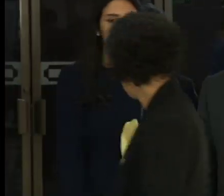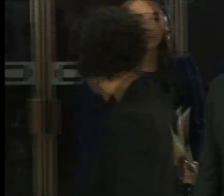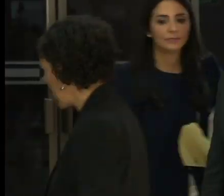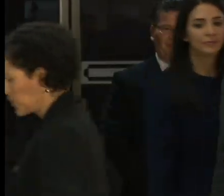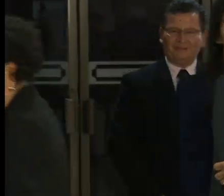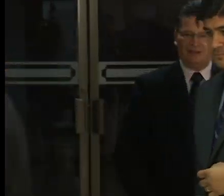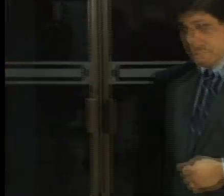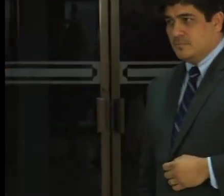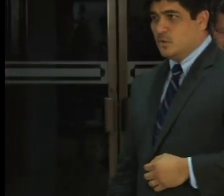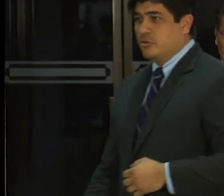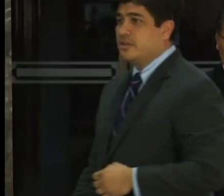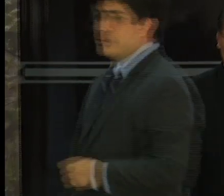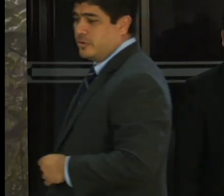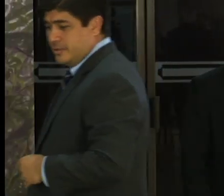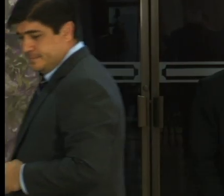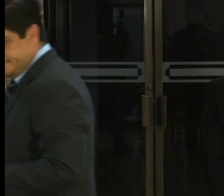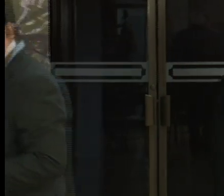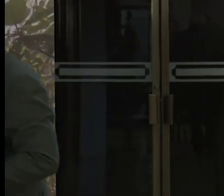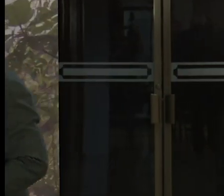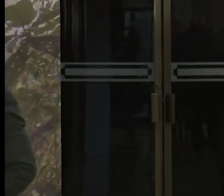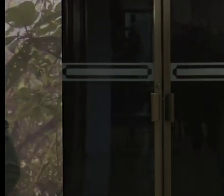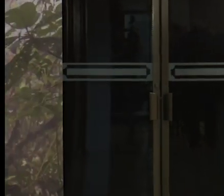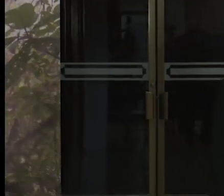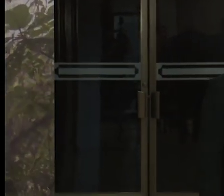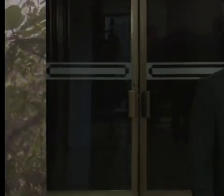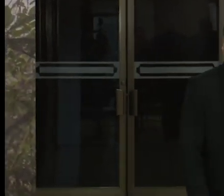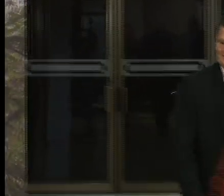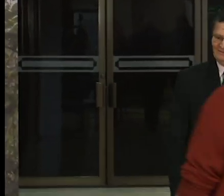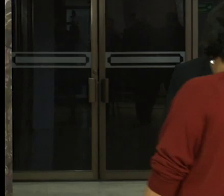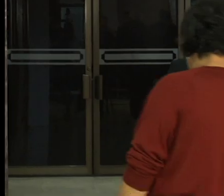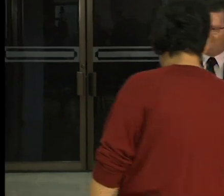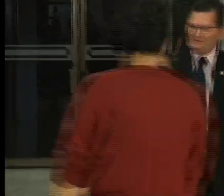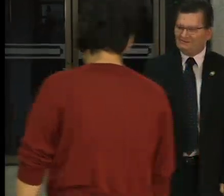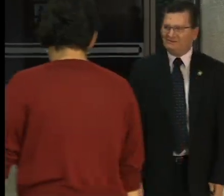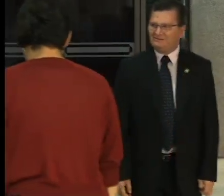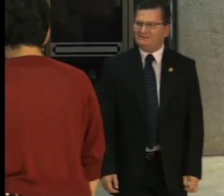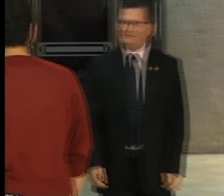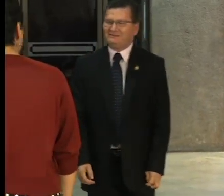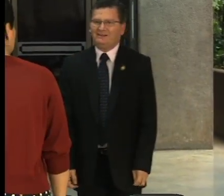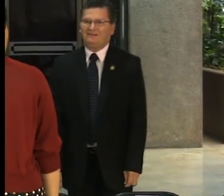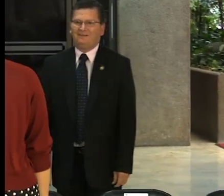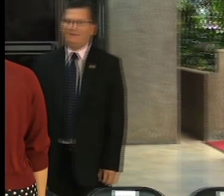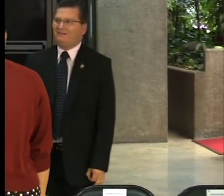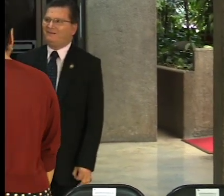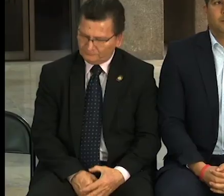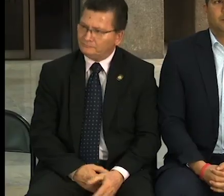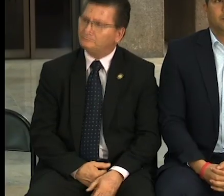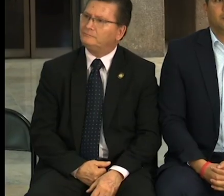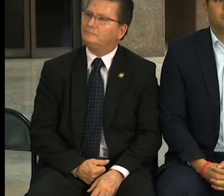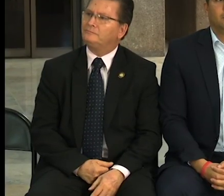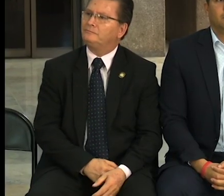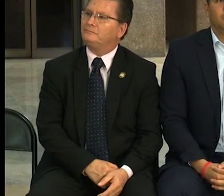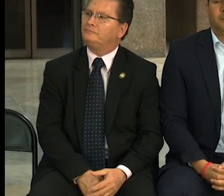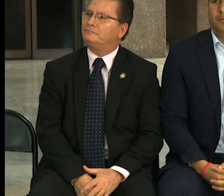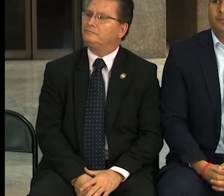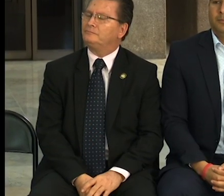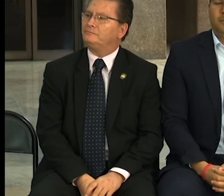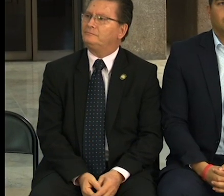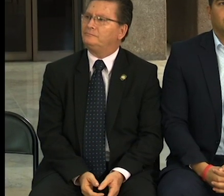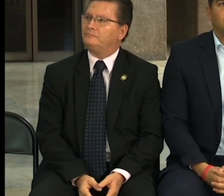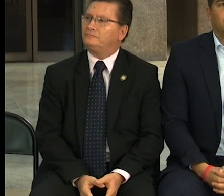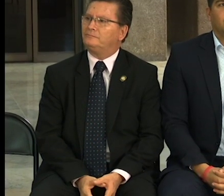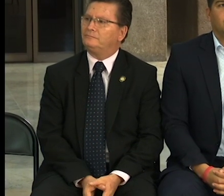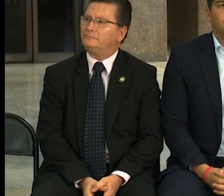Este lunes fue destituido Greyvin Villegas y este martes el Consejo de Gobierno juramentó a Andrea Centeno como nueva presidenta ejecutiva de